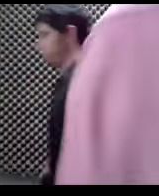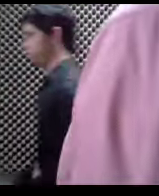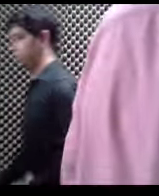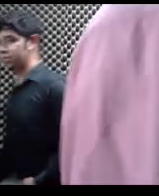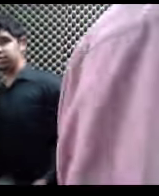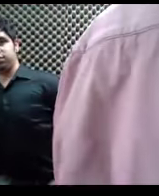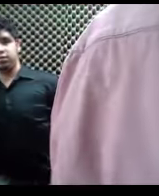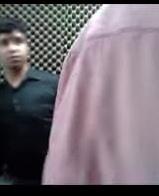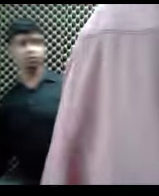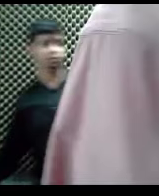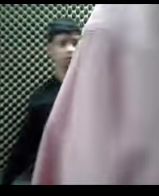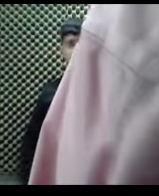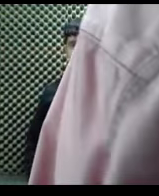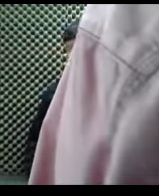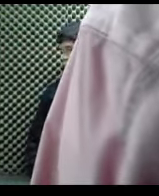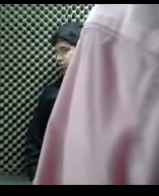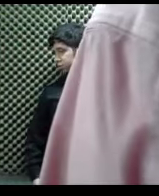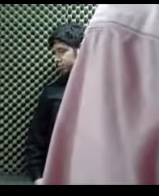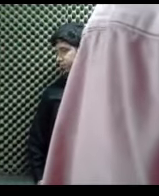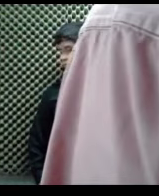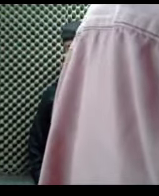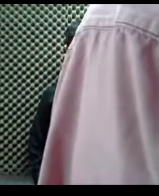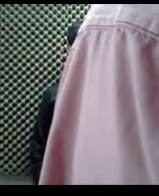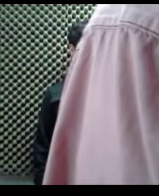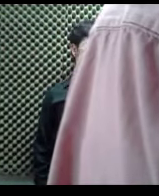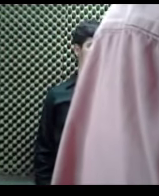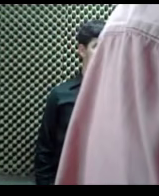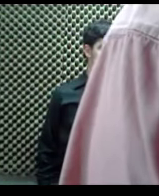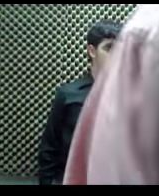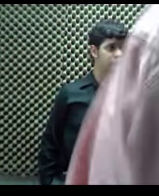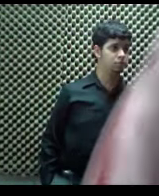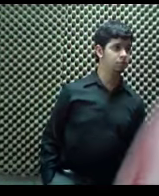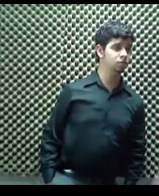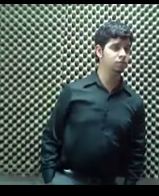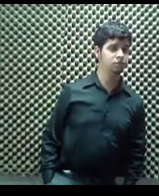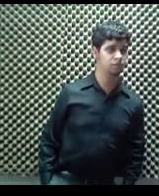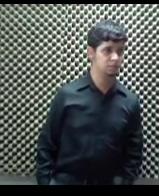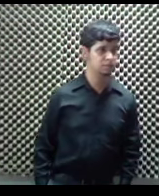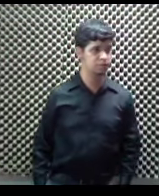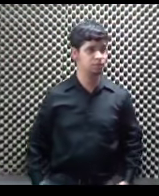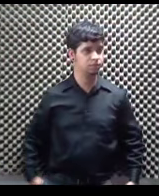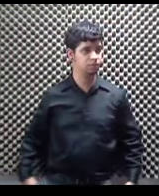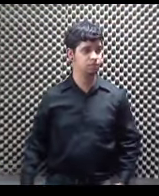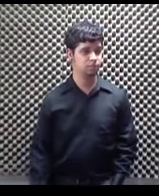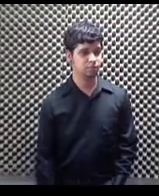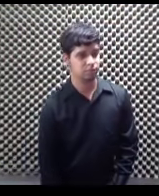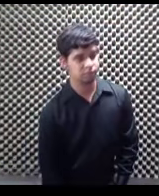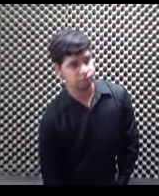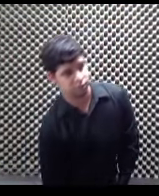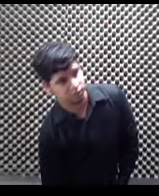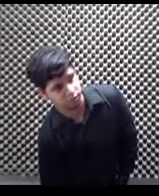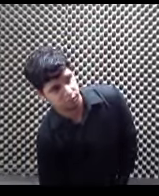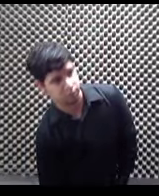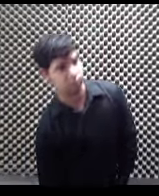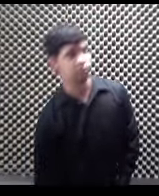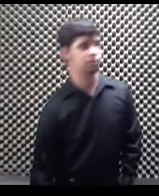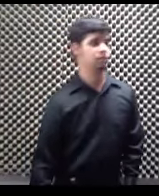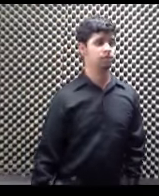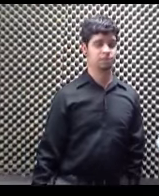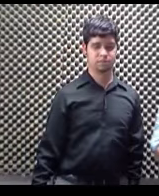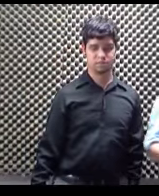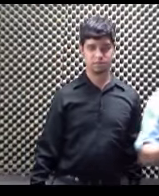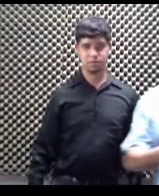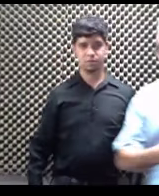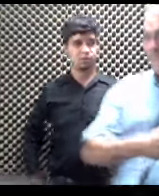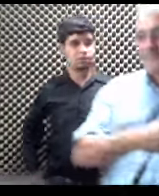de Santurce, como parte del Festival de Teatro Internacional. Con José Luis Gutiérrez, Héctor Escudero, Laura Isabel Cabrera, Omar Torres e Ian Arduengo. Actuaciones especiales